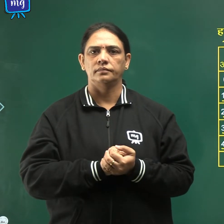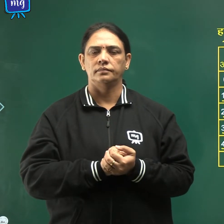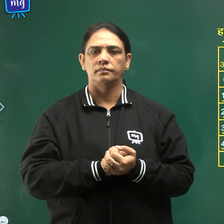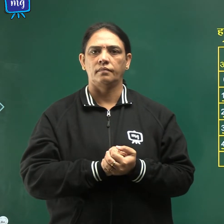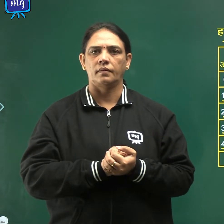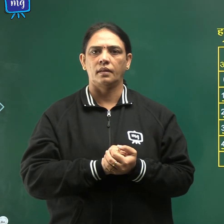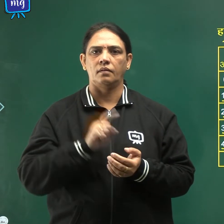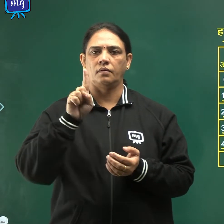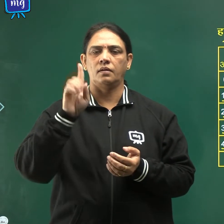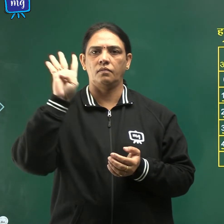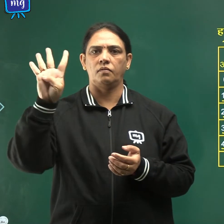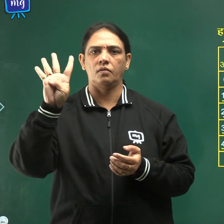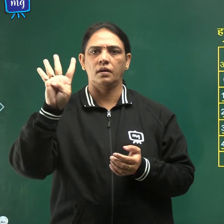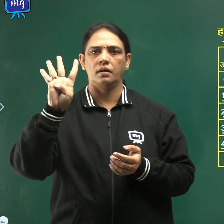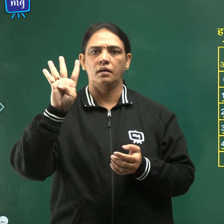14 गुणा 45